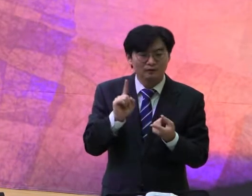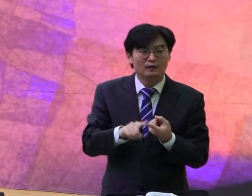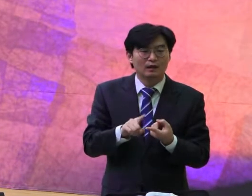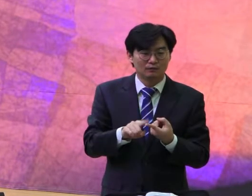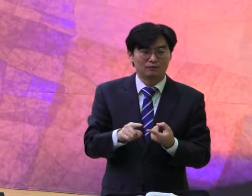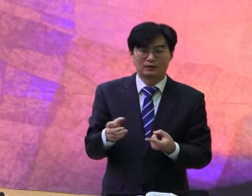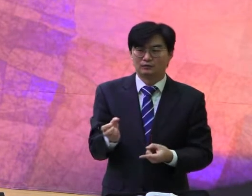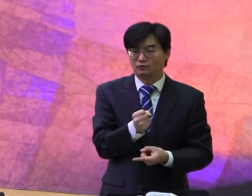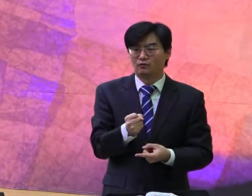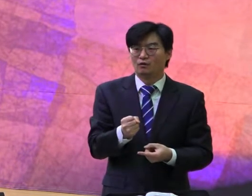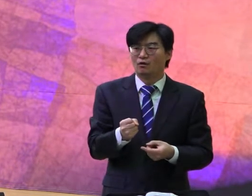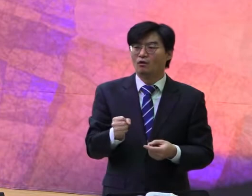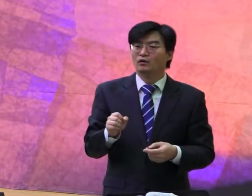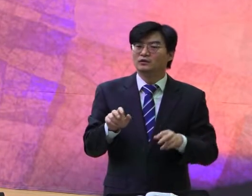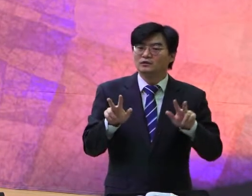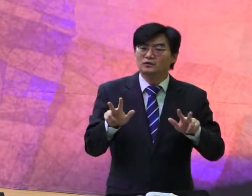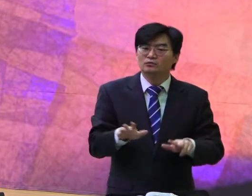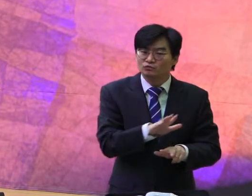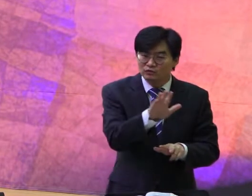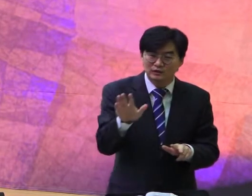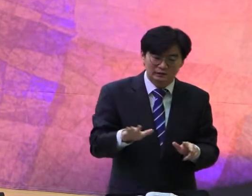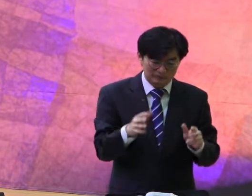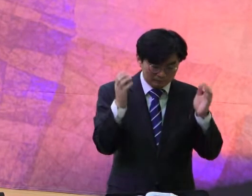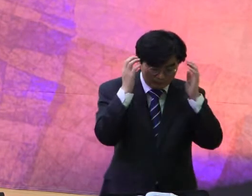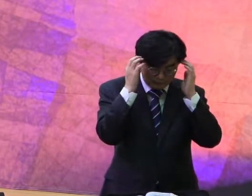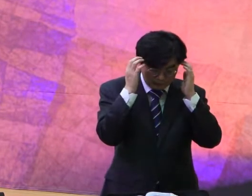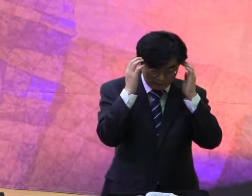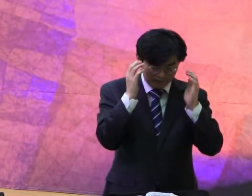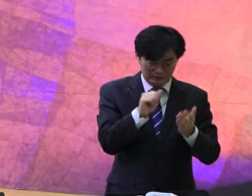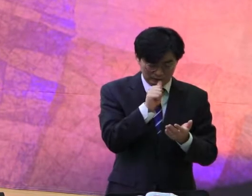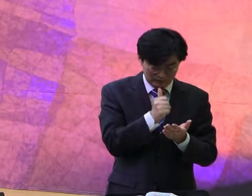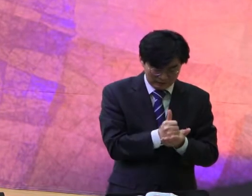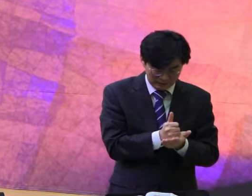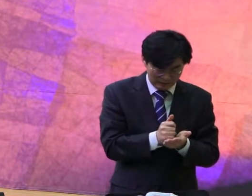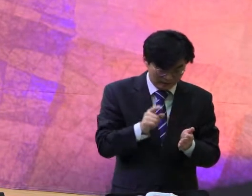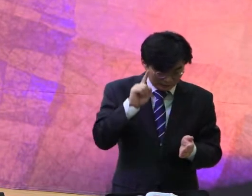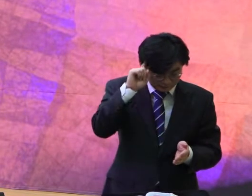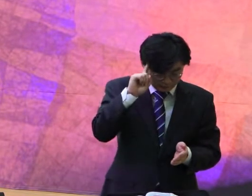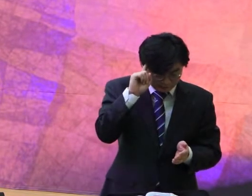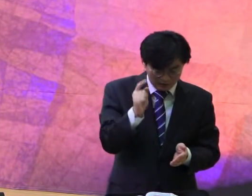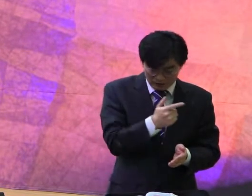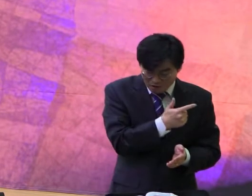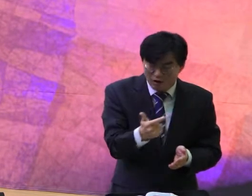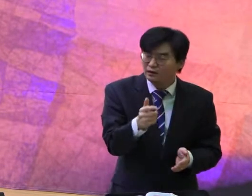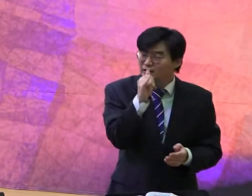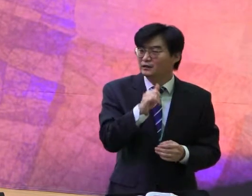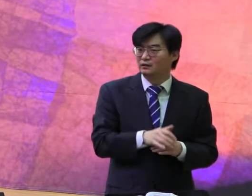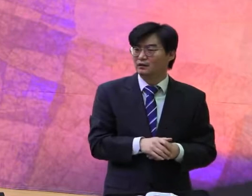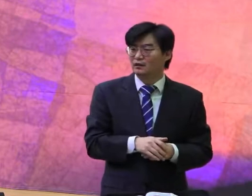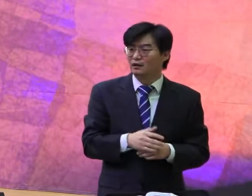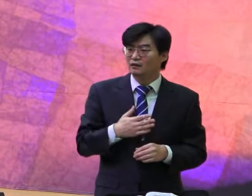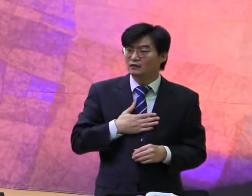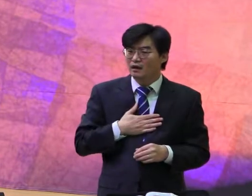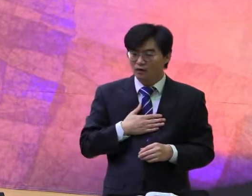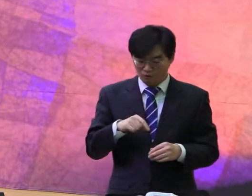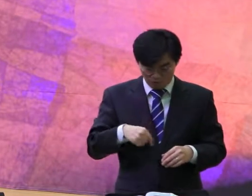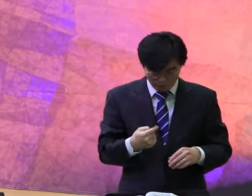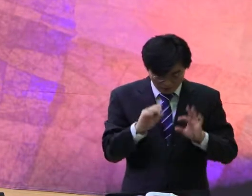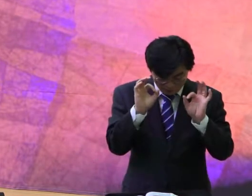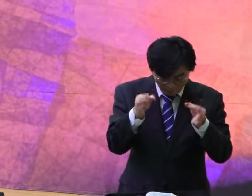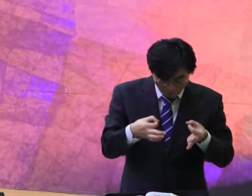늘 우리를 괴롭히는 죄를 이기고 싶어 합니다. 늘 나를 넘어지게 하는 나 자신과의 싸움에서